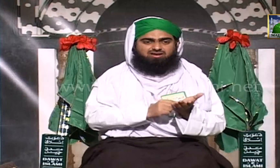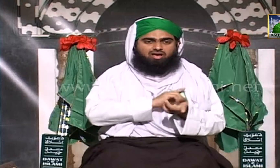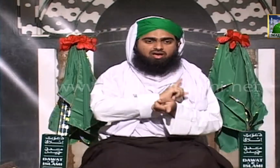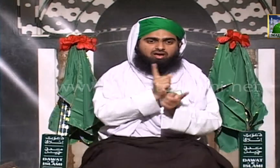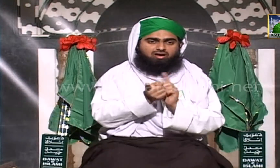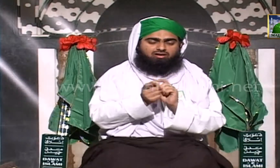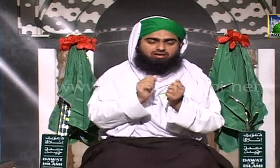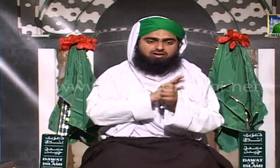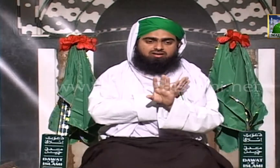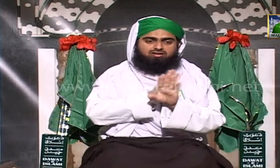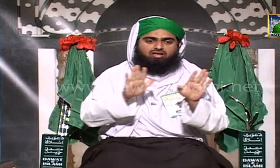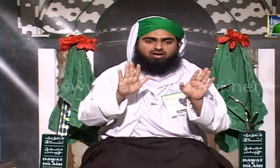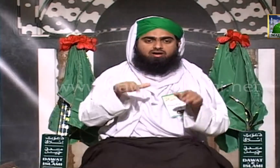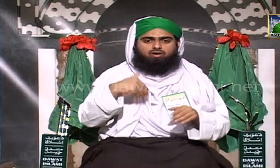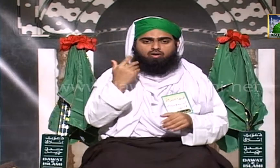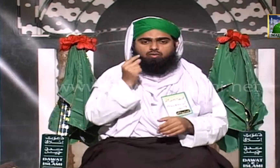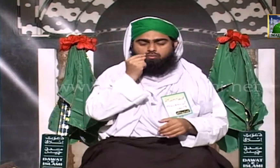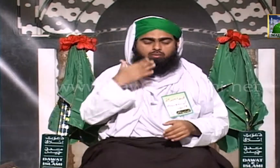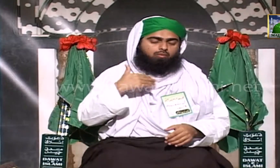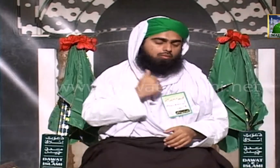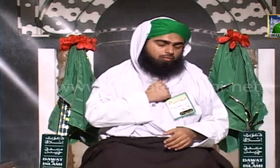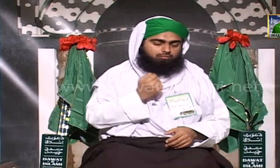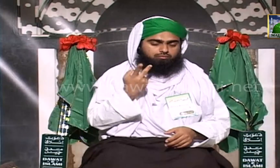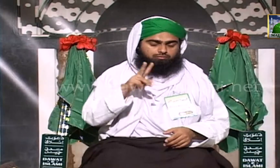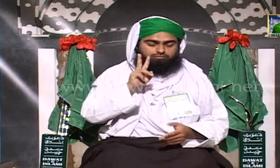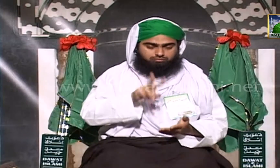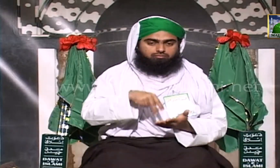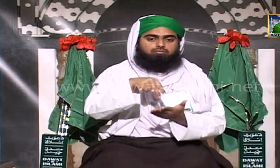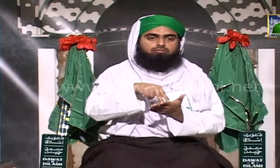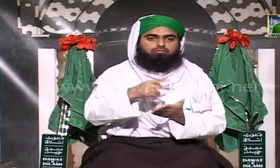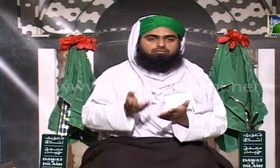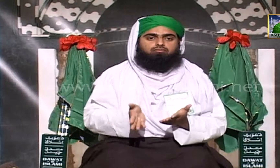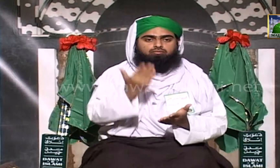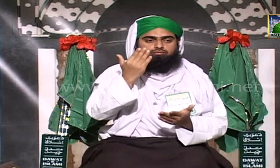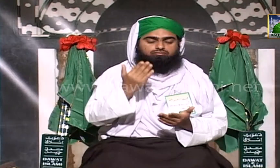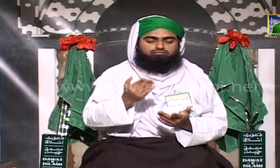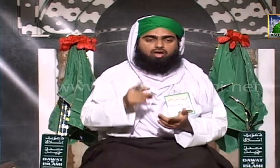اور میں مردے جلاتا ہوں اللہ عز و جل کے حکم سے۔